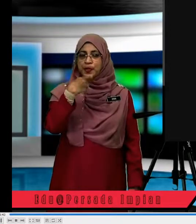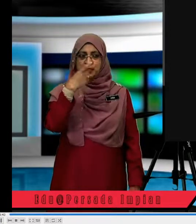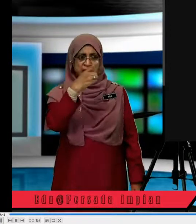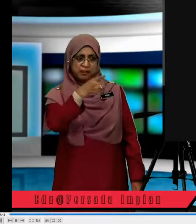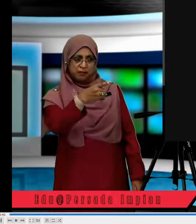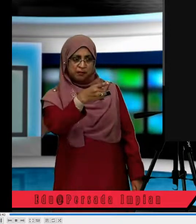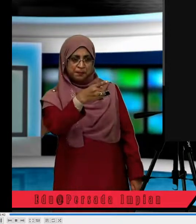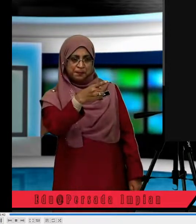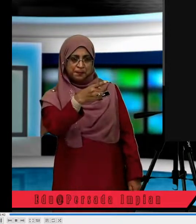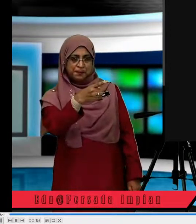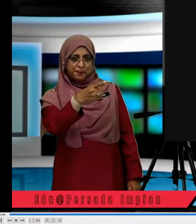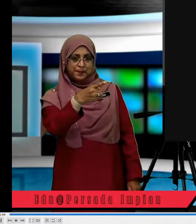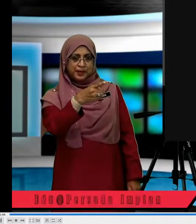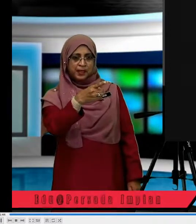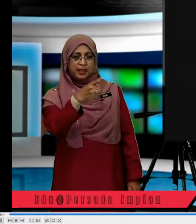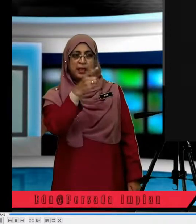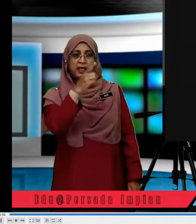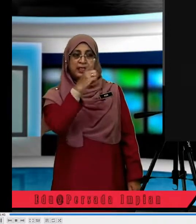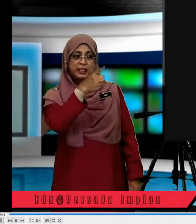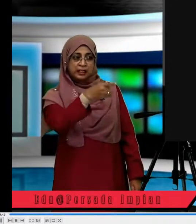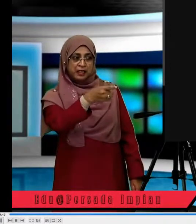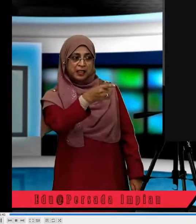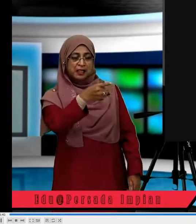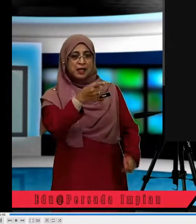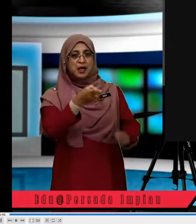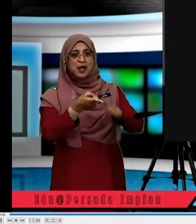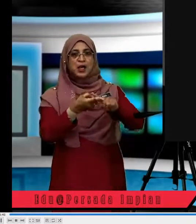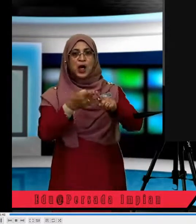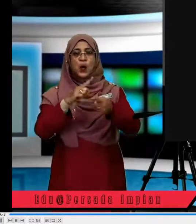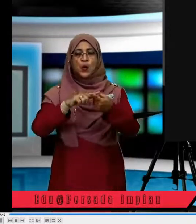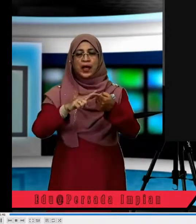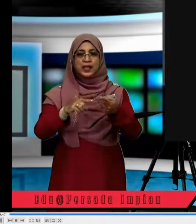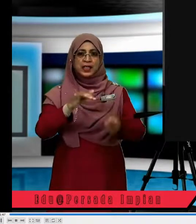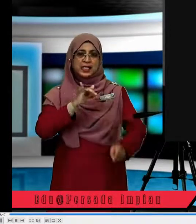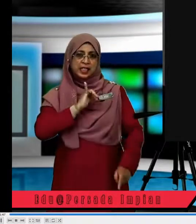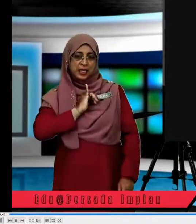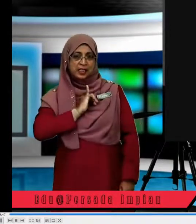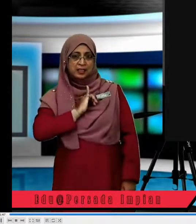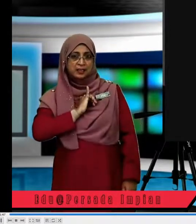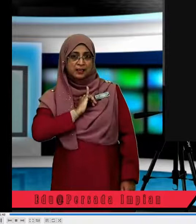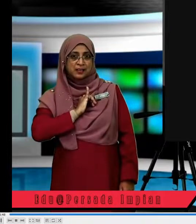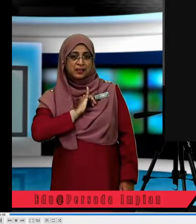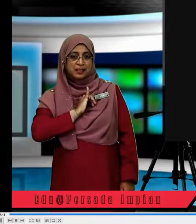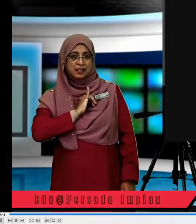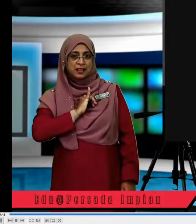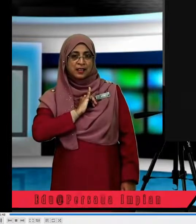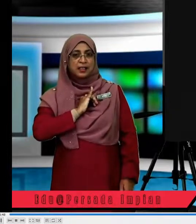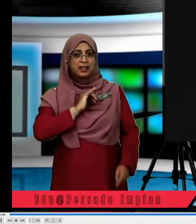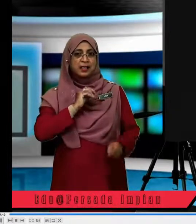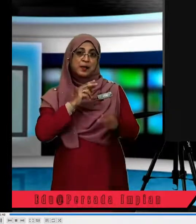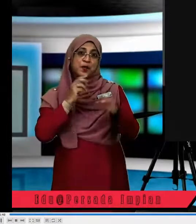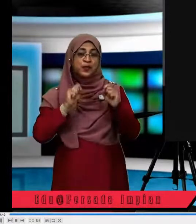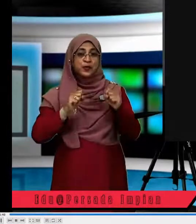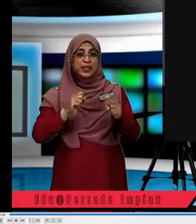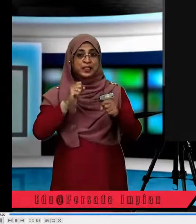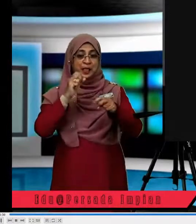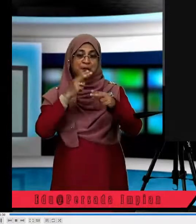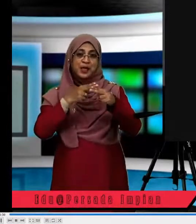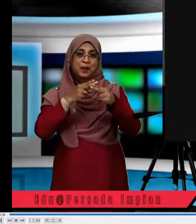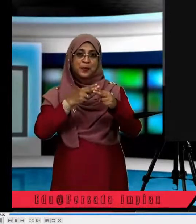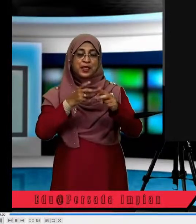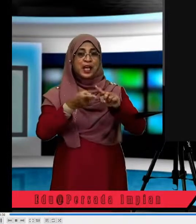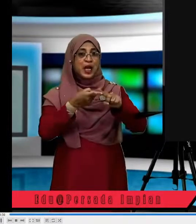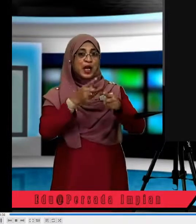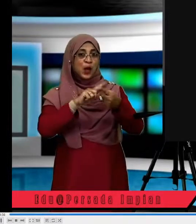dia dia kawan saya ibunya juga